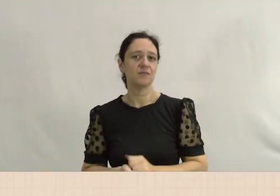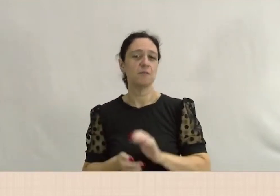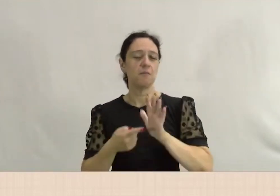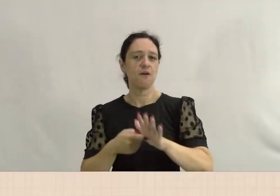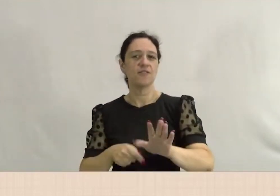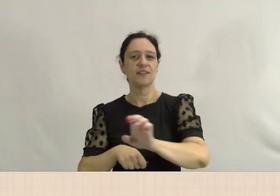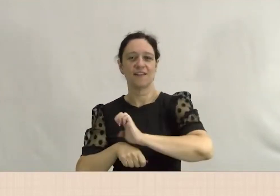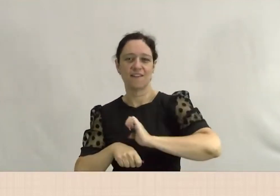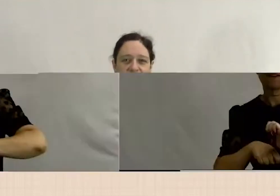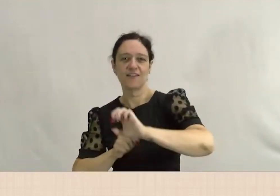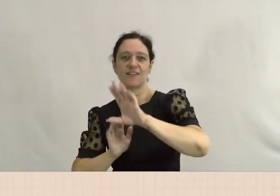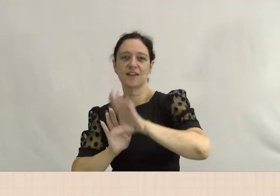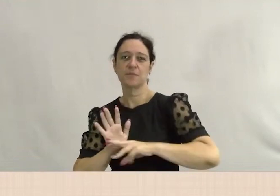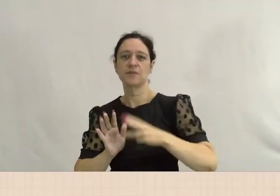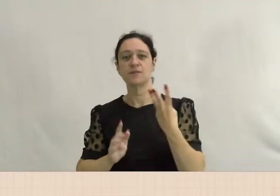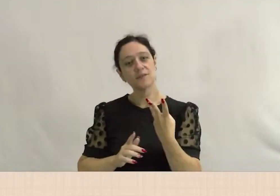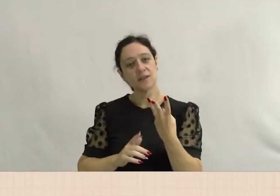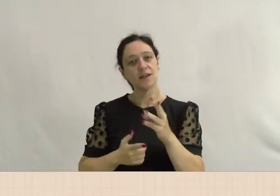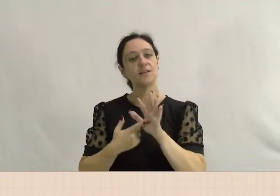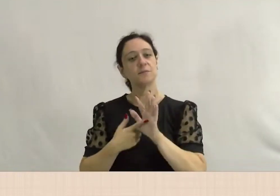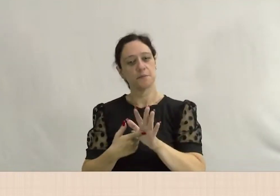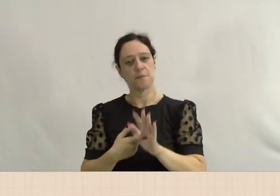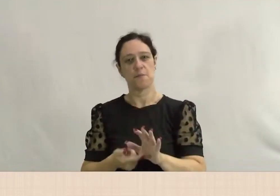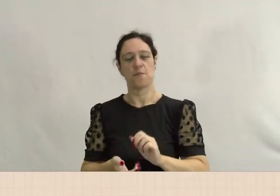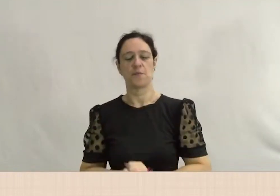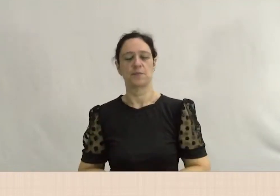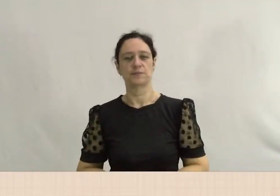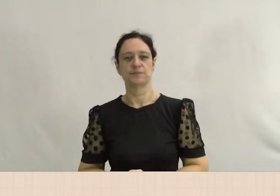Efésios 3. Até quando?